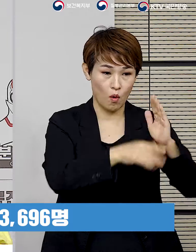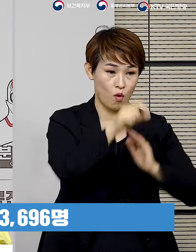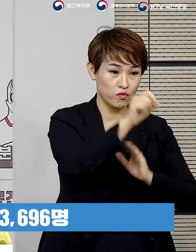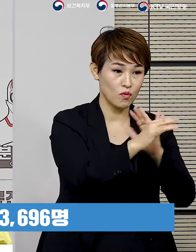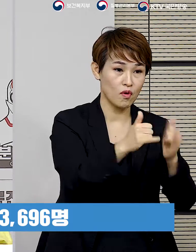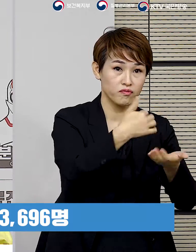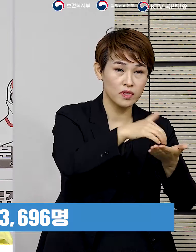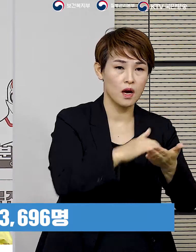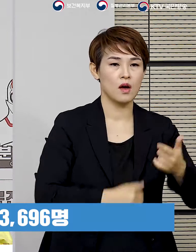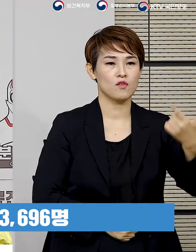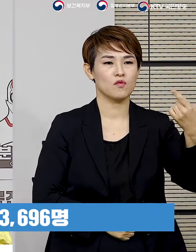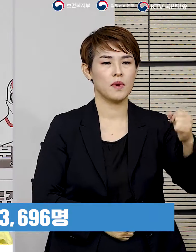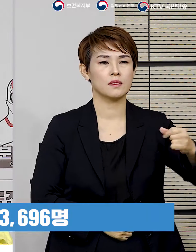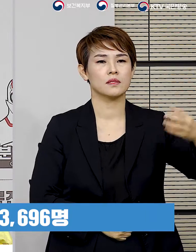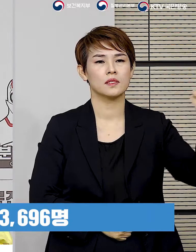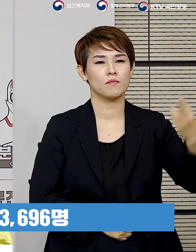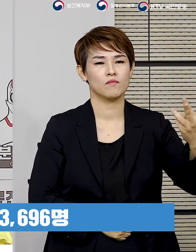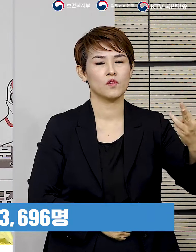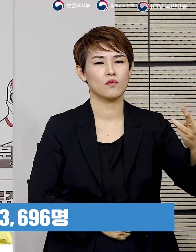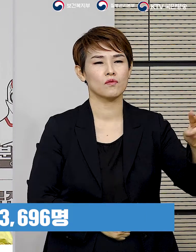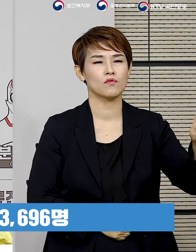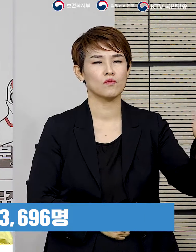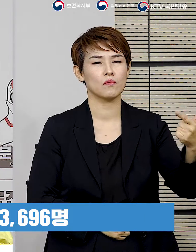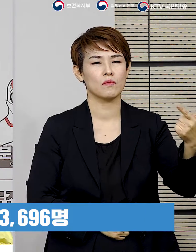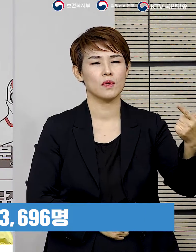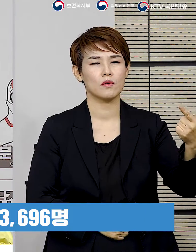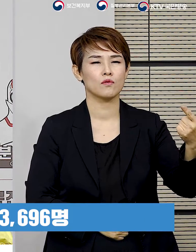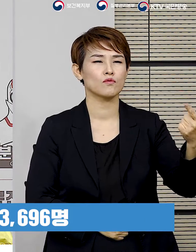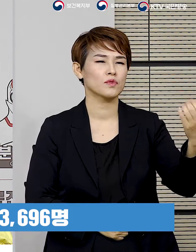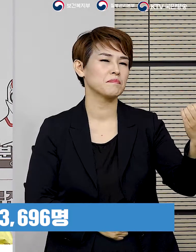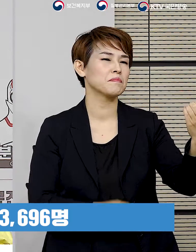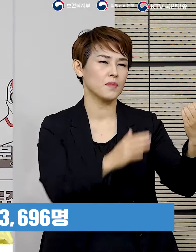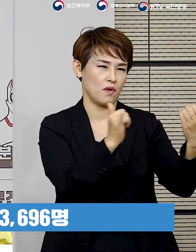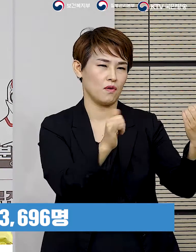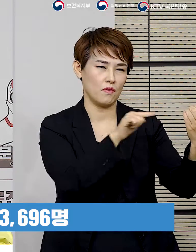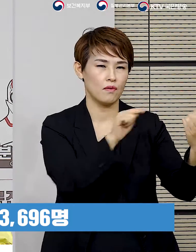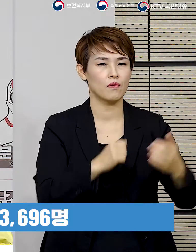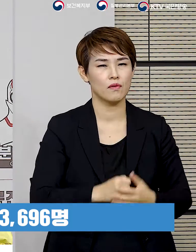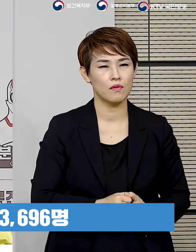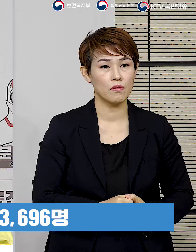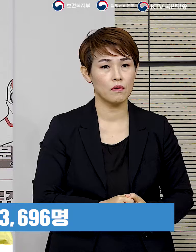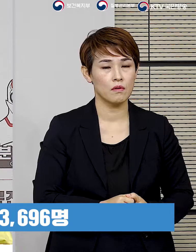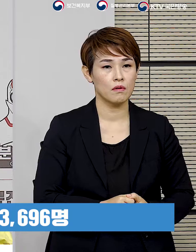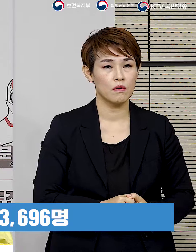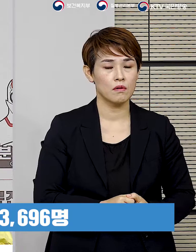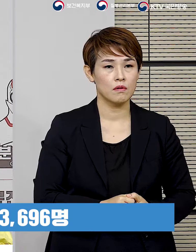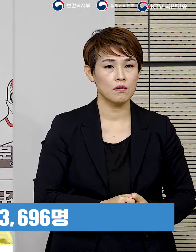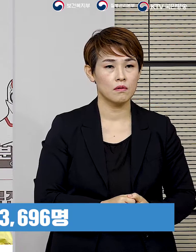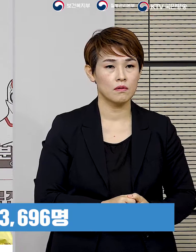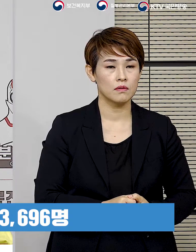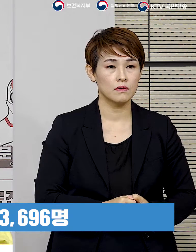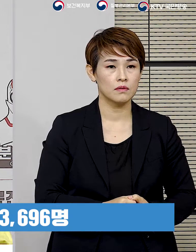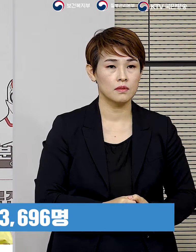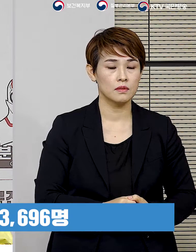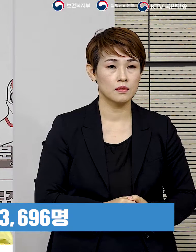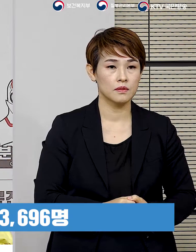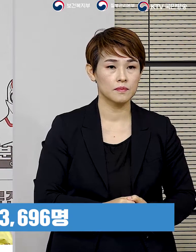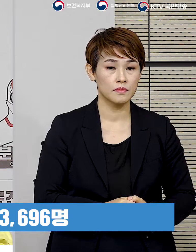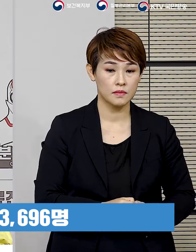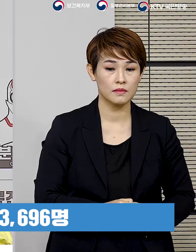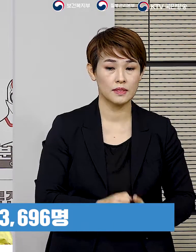공무원 총수는 6만 3,696명입니다. 근데 이 중에 반은 지금 이 순간에 이제